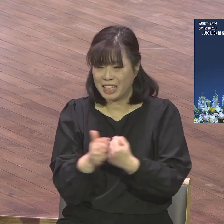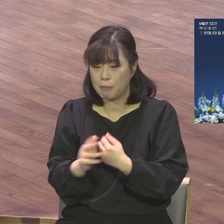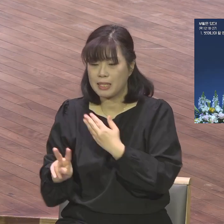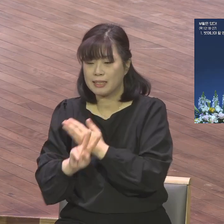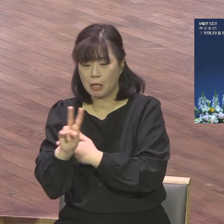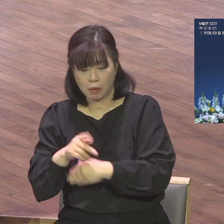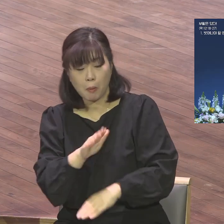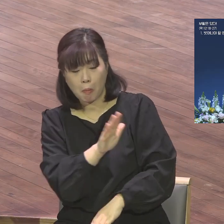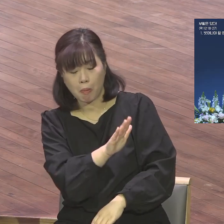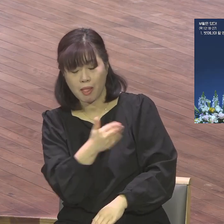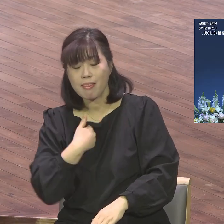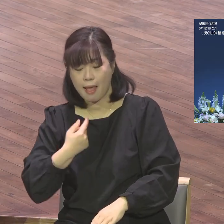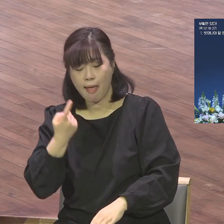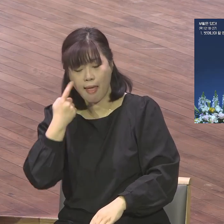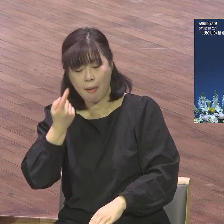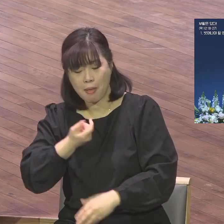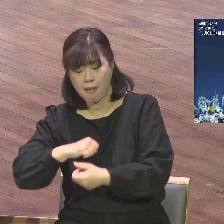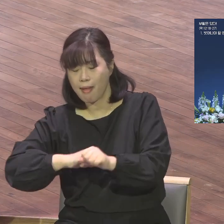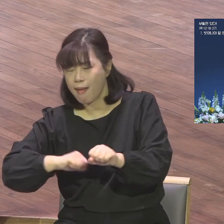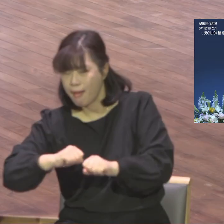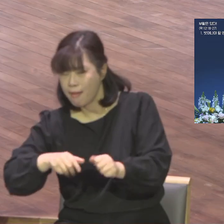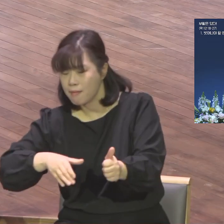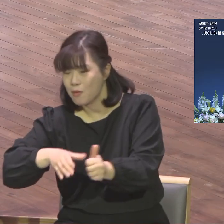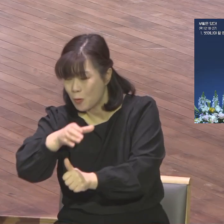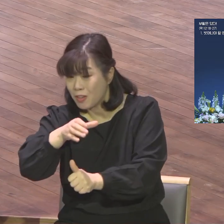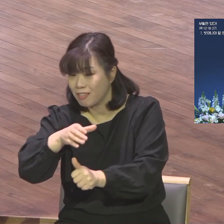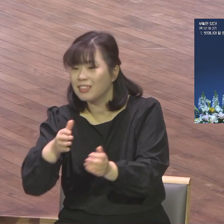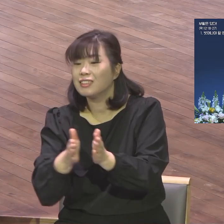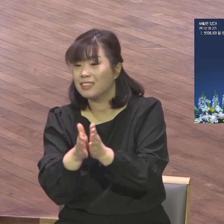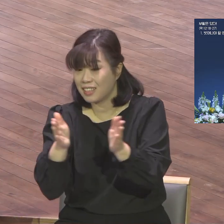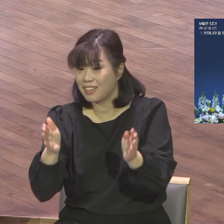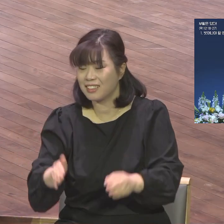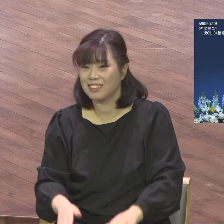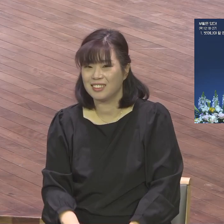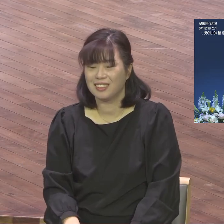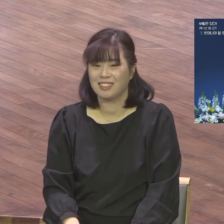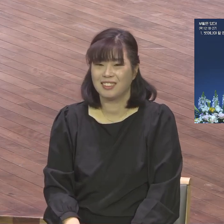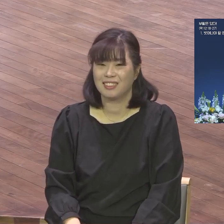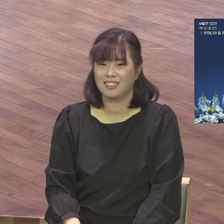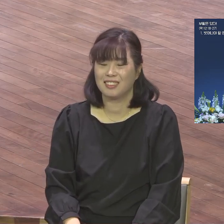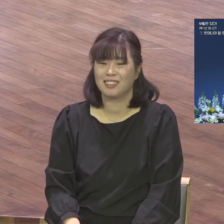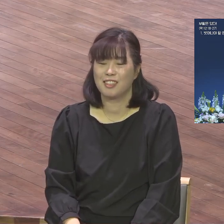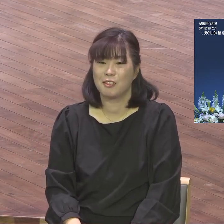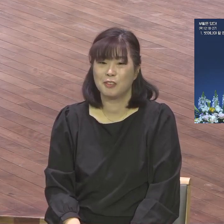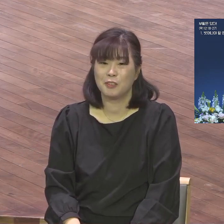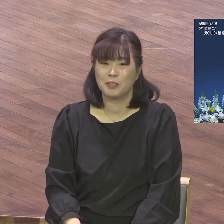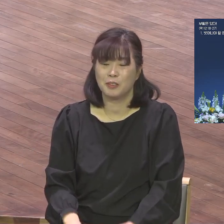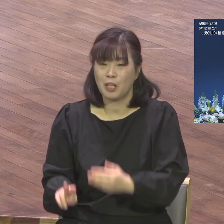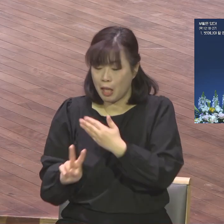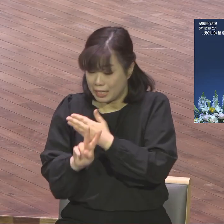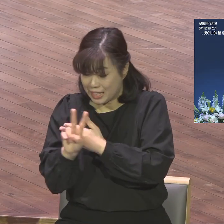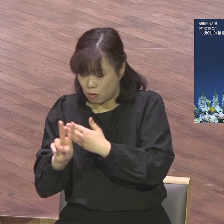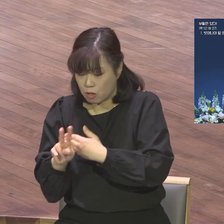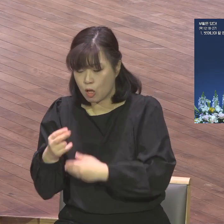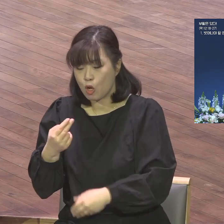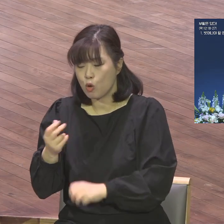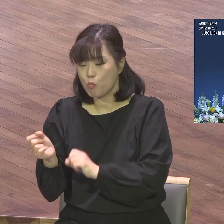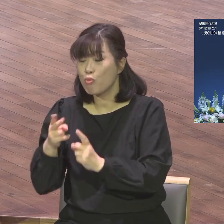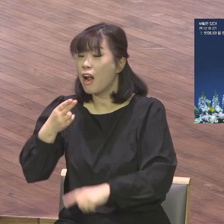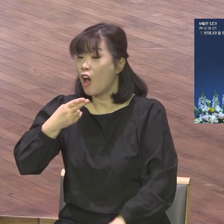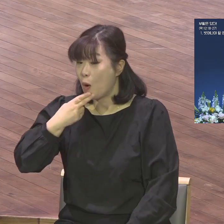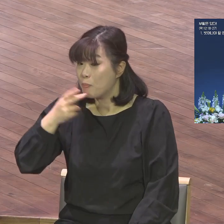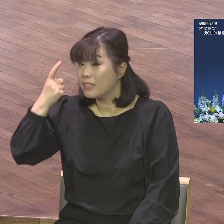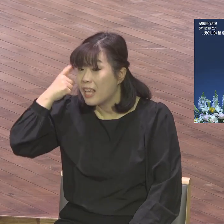오늘 본문에 표현했듯이 사두개인들은 뭐요? 부활이 없다 주장하는 사람들이었어요. 이들은 모세 오경만을